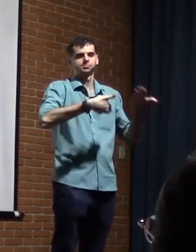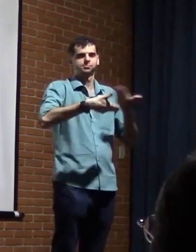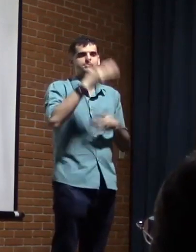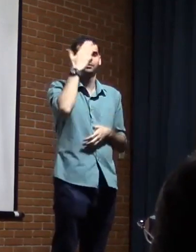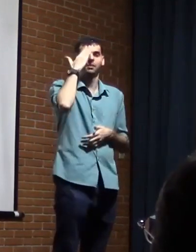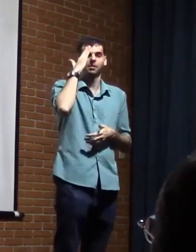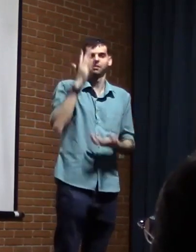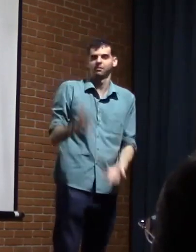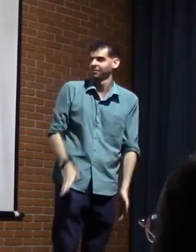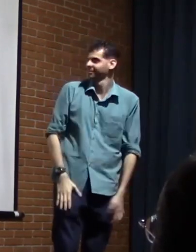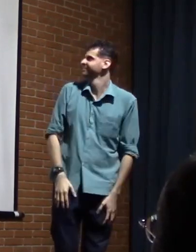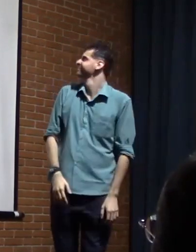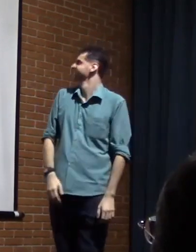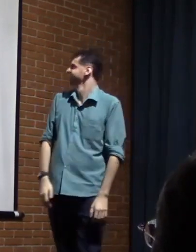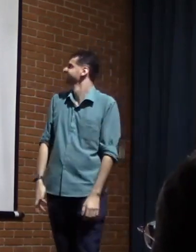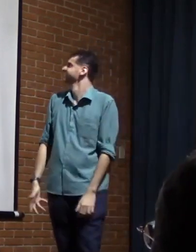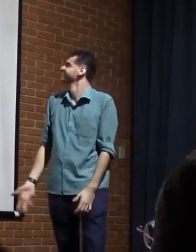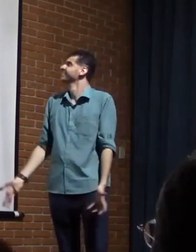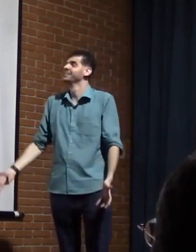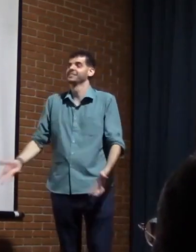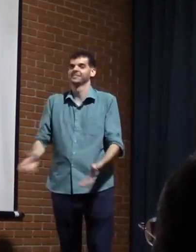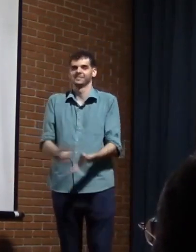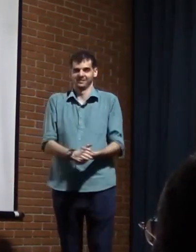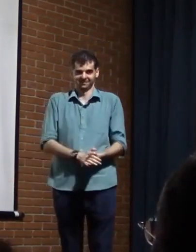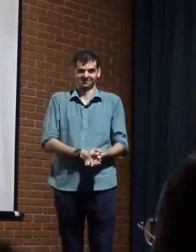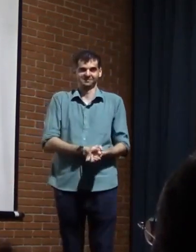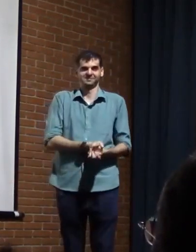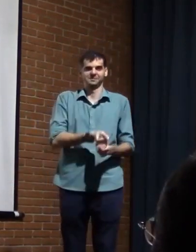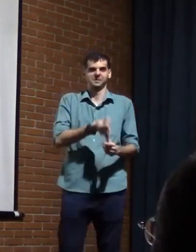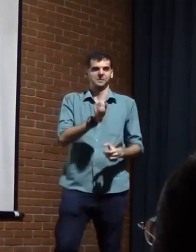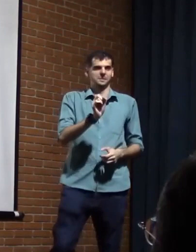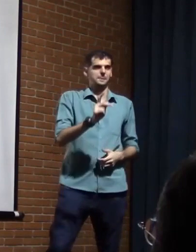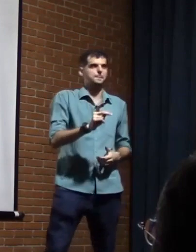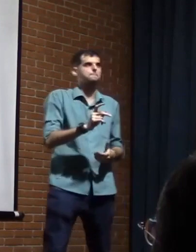ali dentro, essa interação ali dentro dessa sociedade.